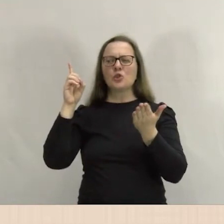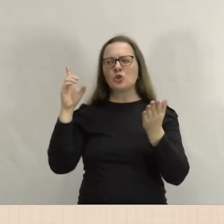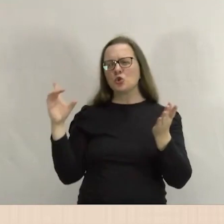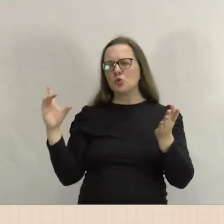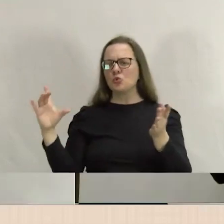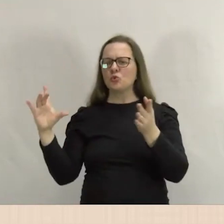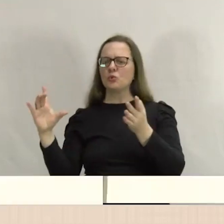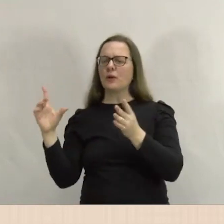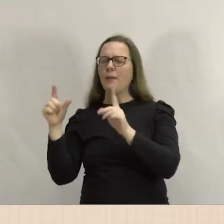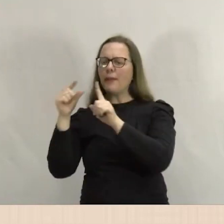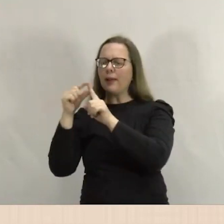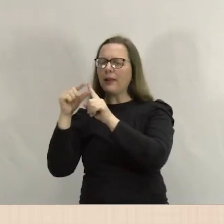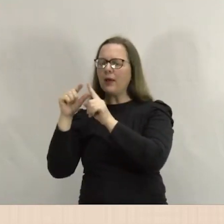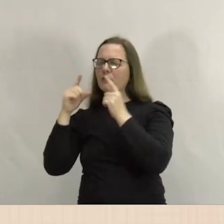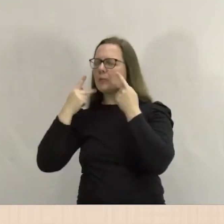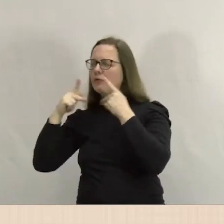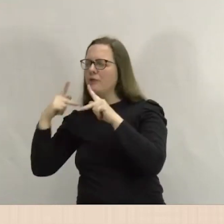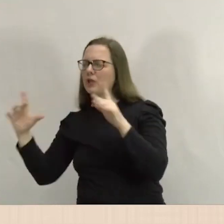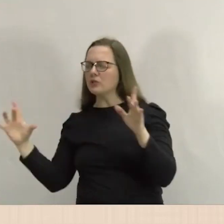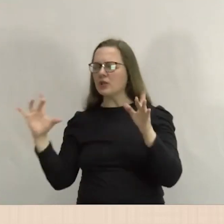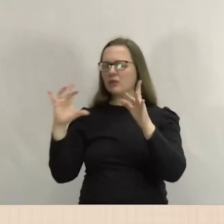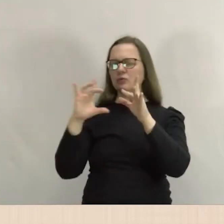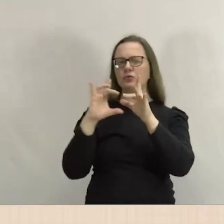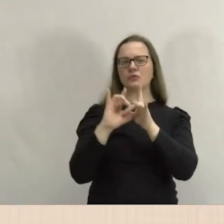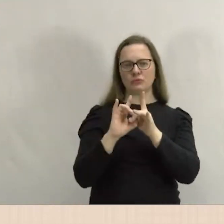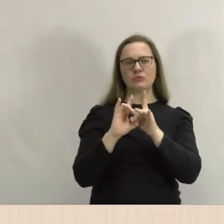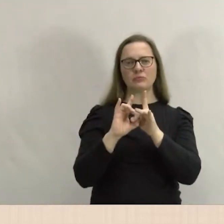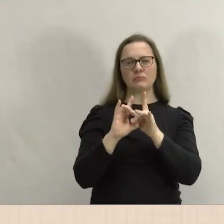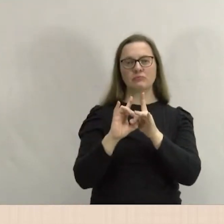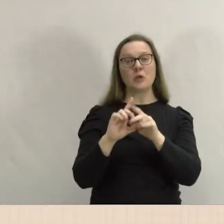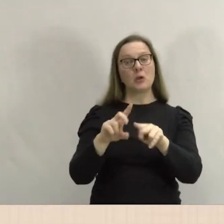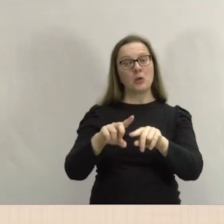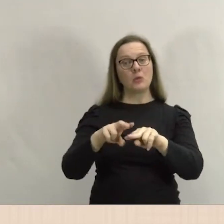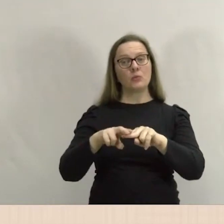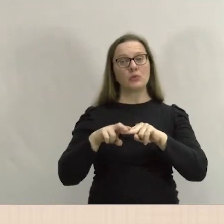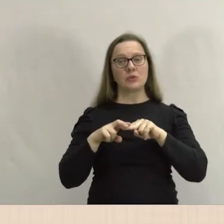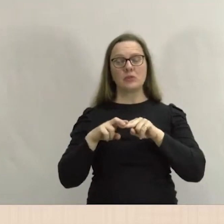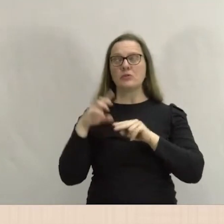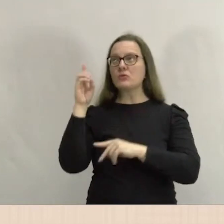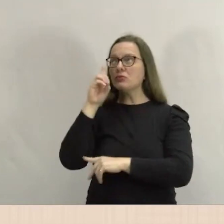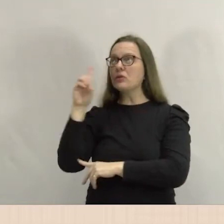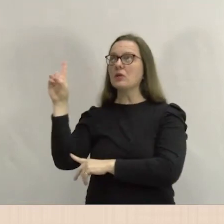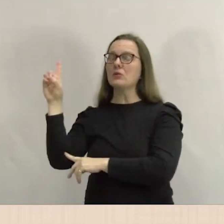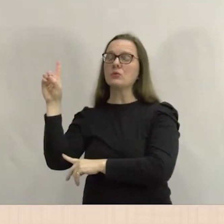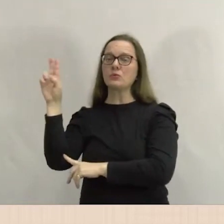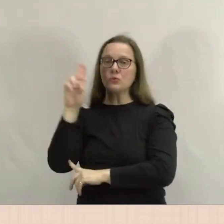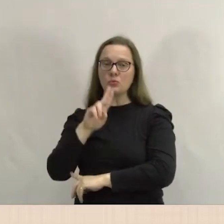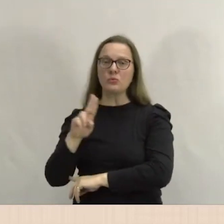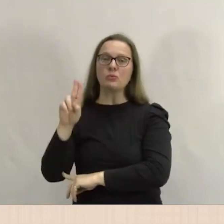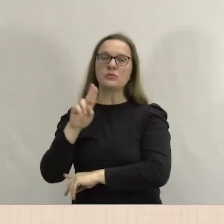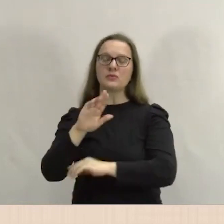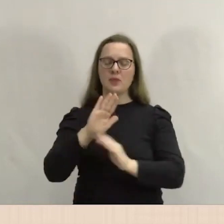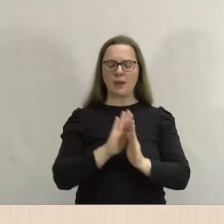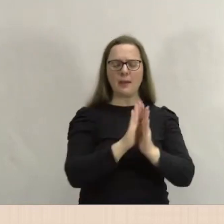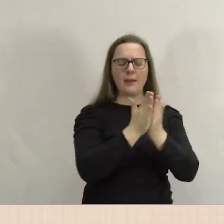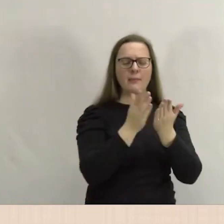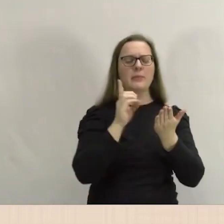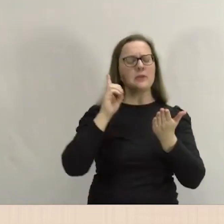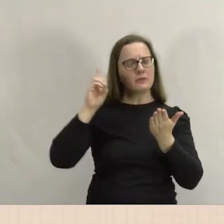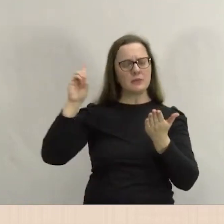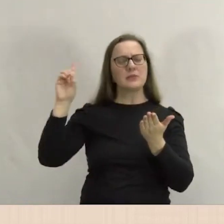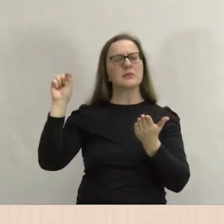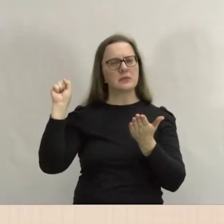Mas Deus usa a Bíblia para, através de algum canal,